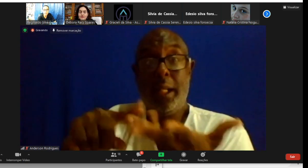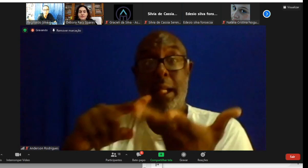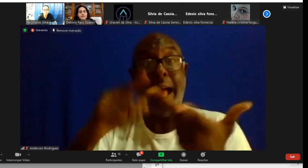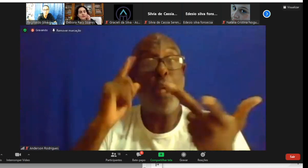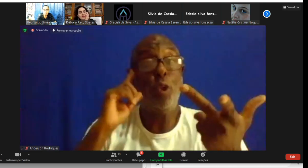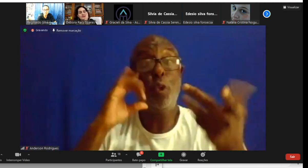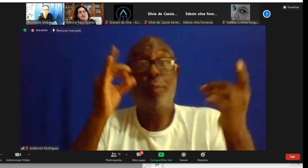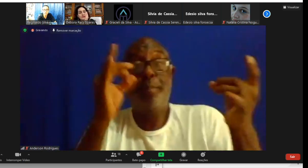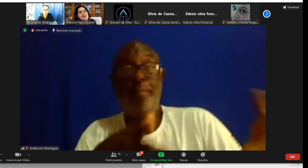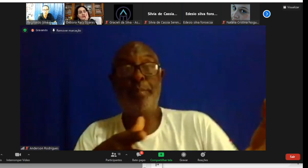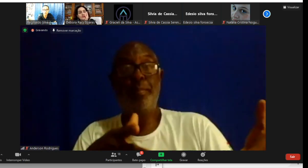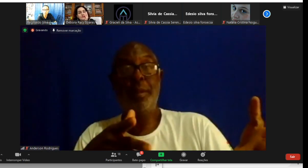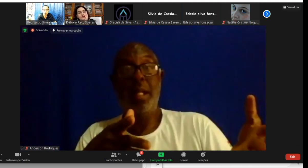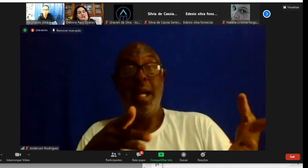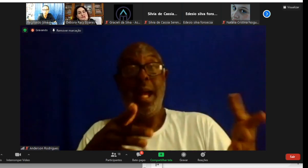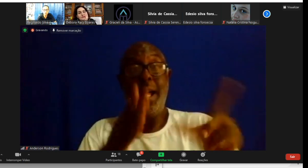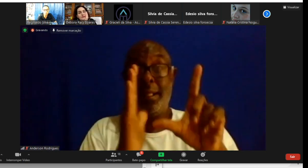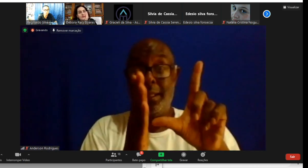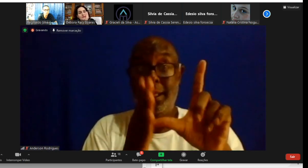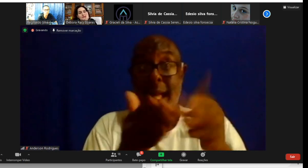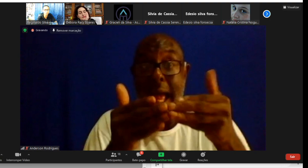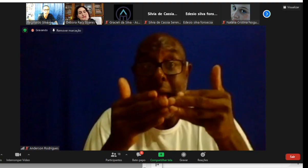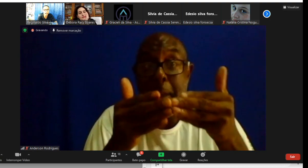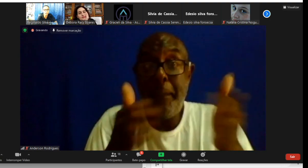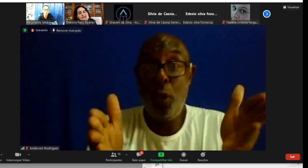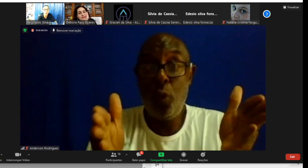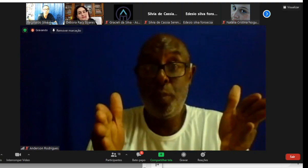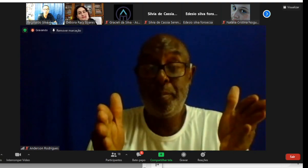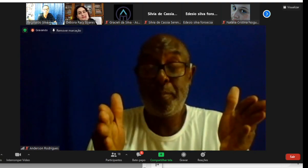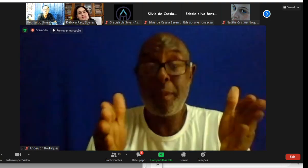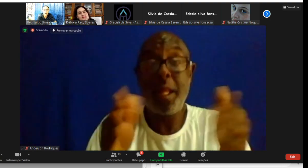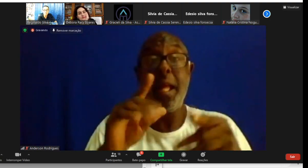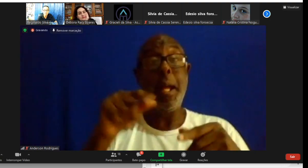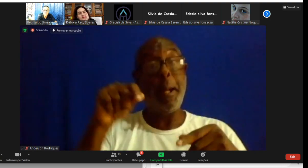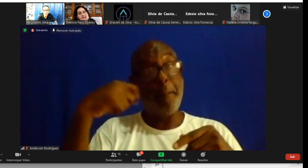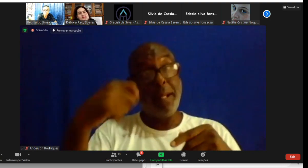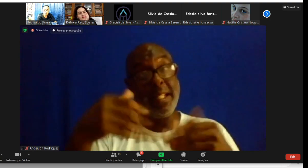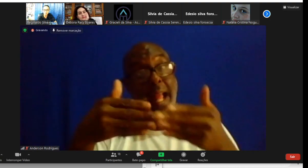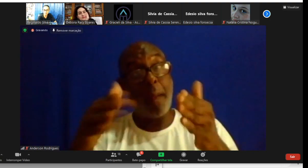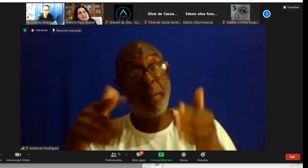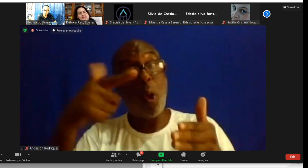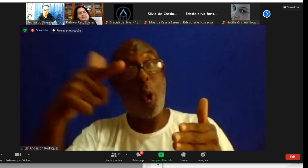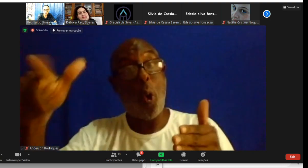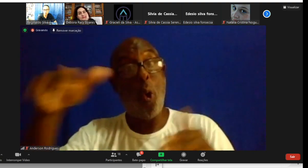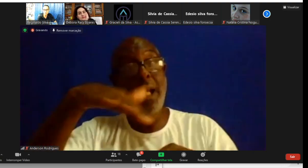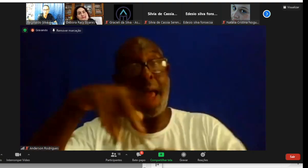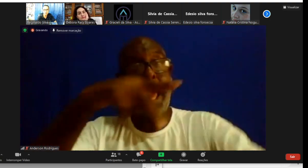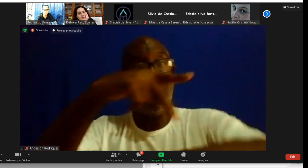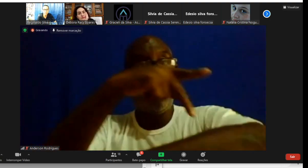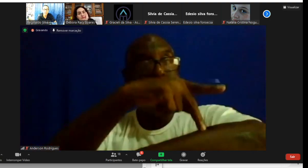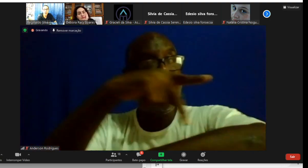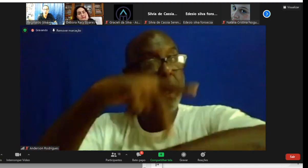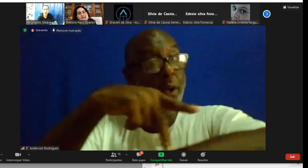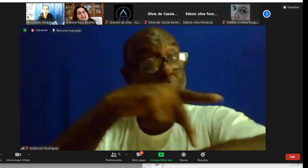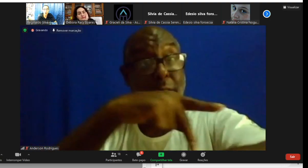temos registro de estudo, muitos surdos abandonaram. Então, assim que abriu Letras Libras em